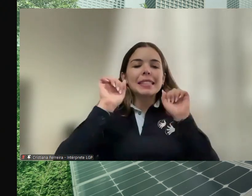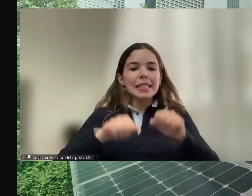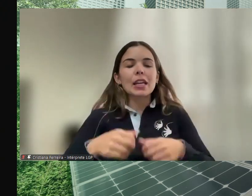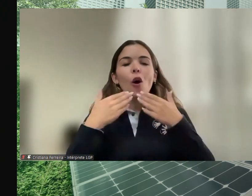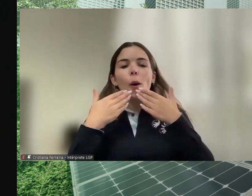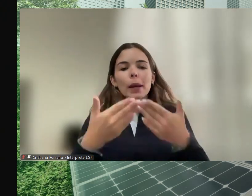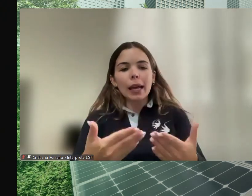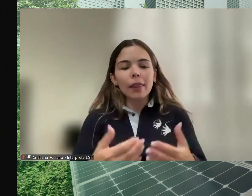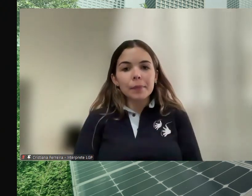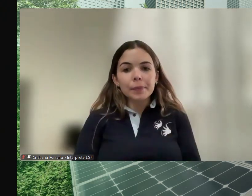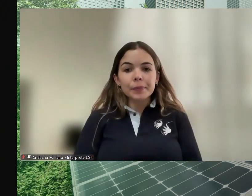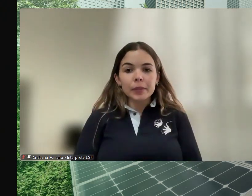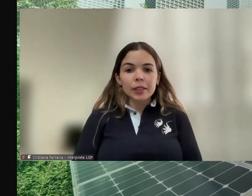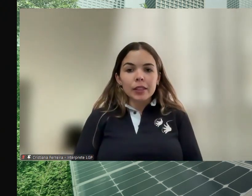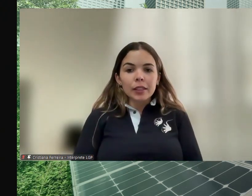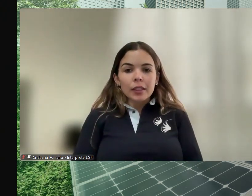da Luz.